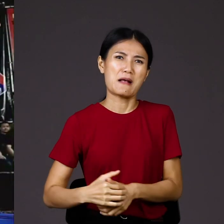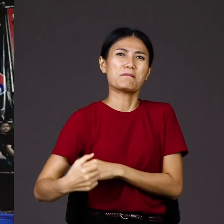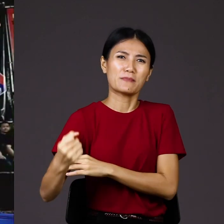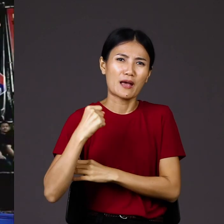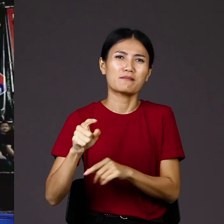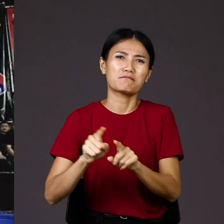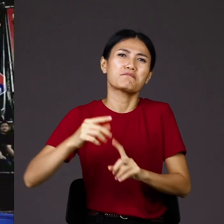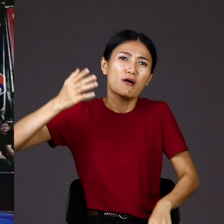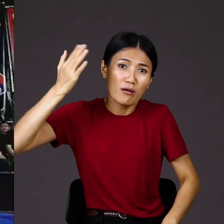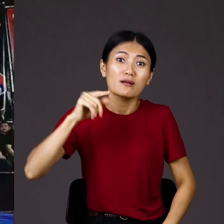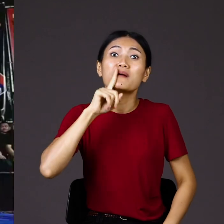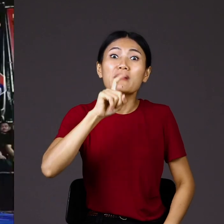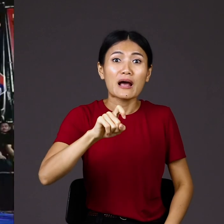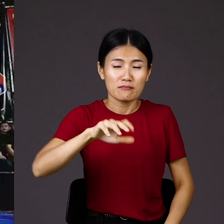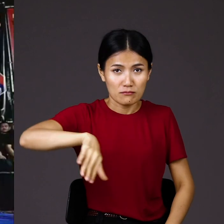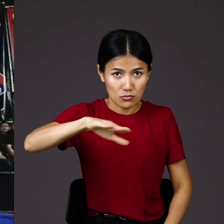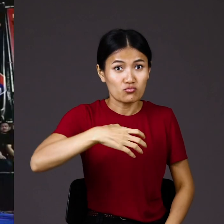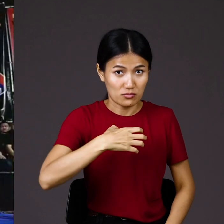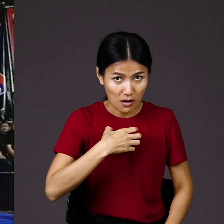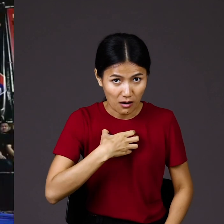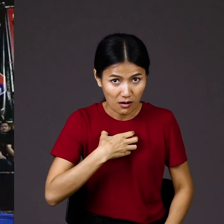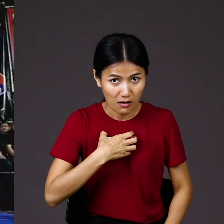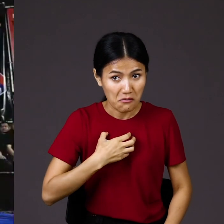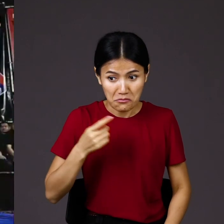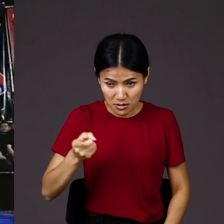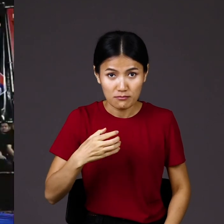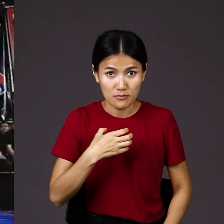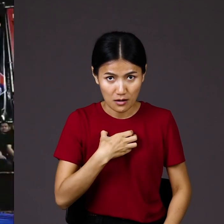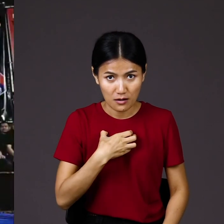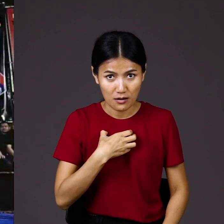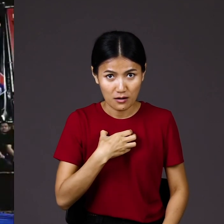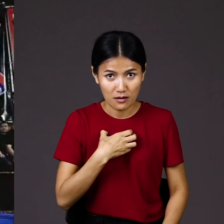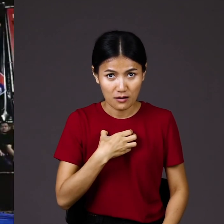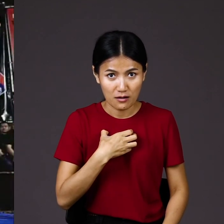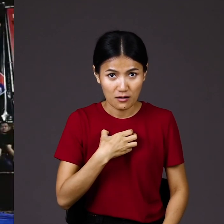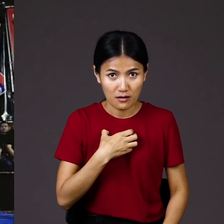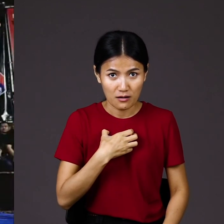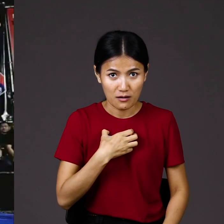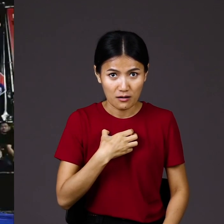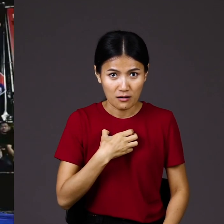พลครับจะอยู่กับการเมืองอย่างนี้ต่อไปเหรอครับพี่น้อง